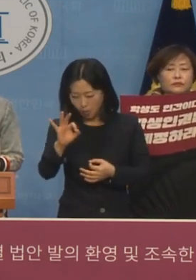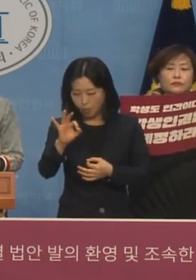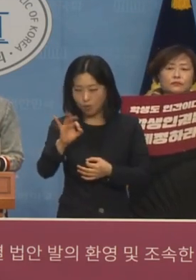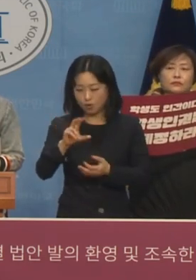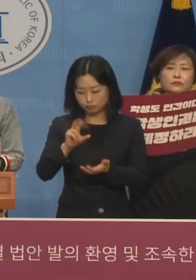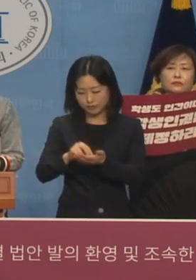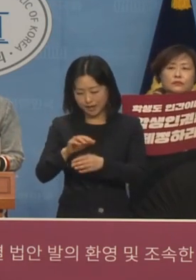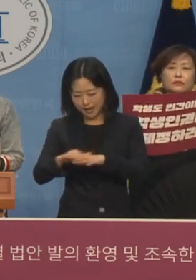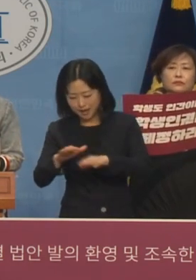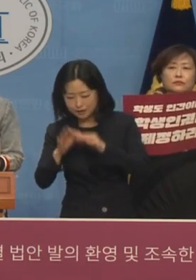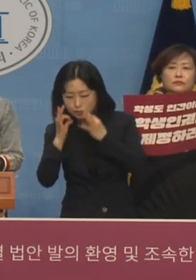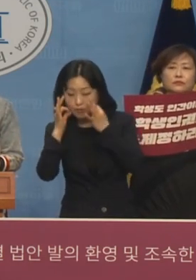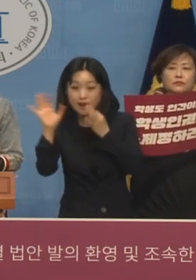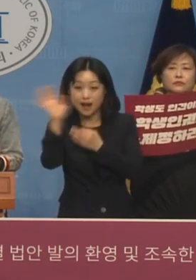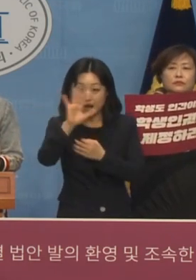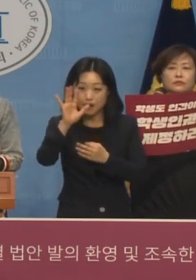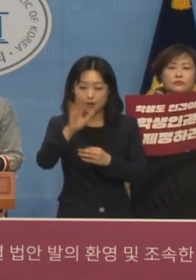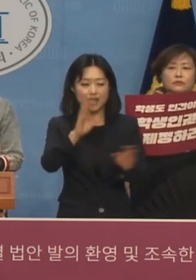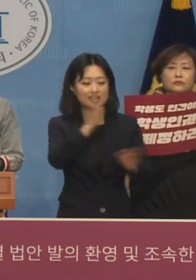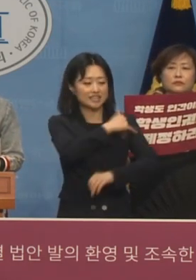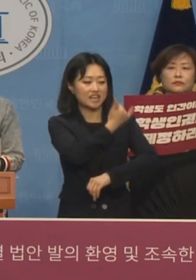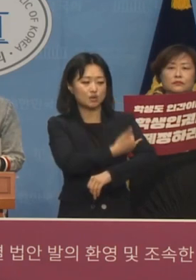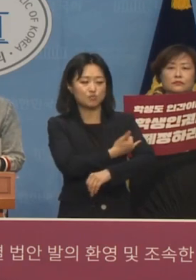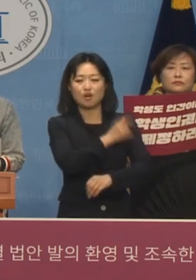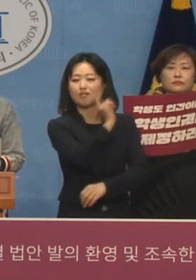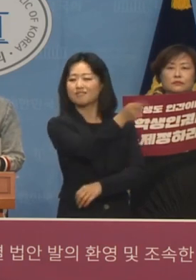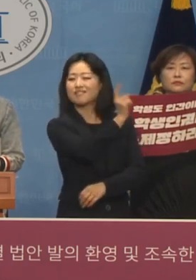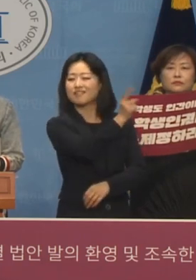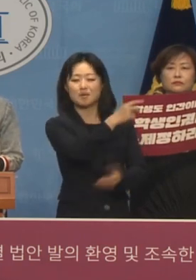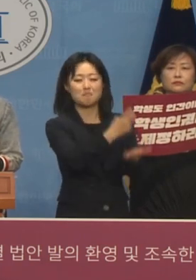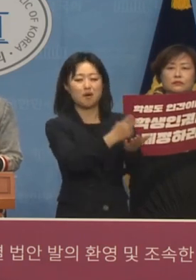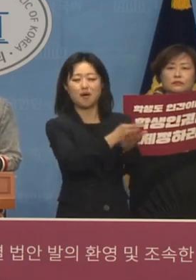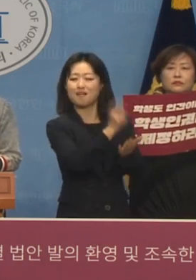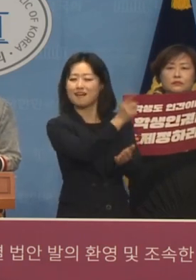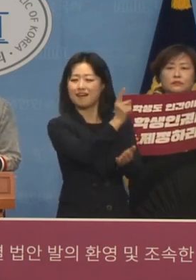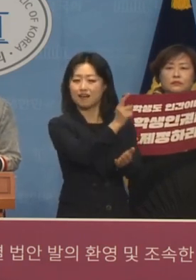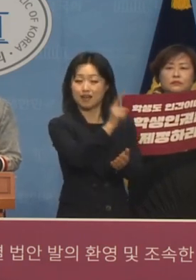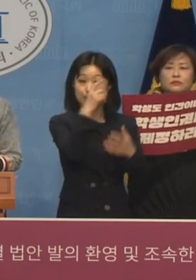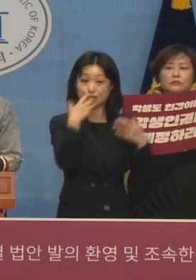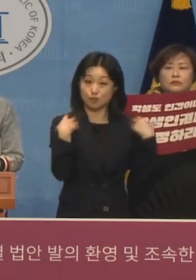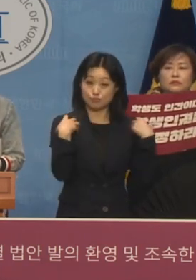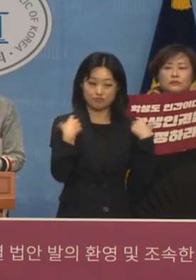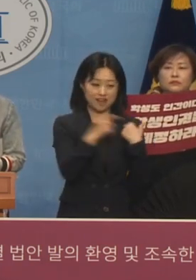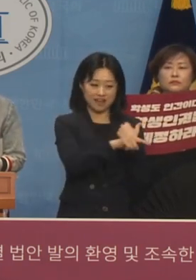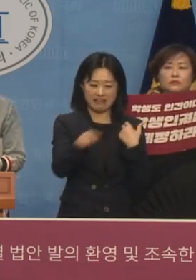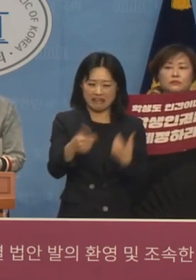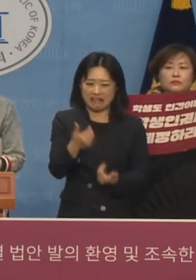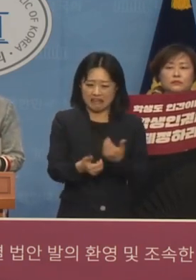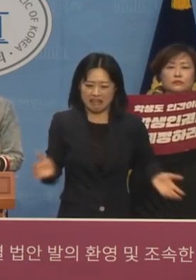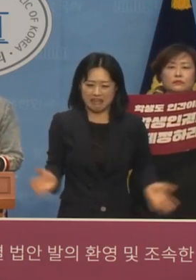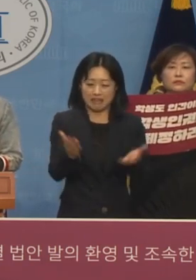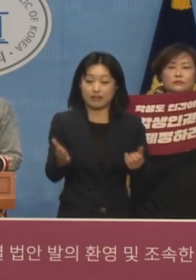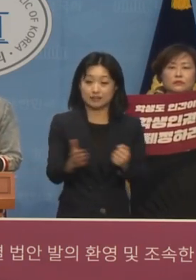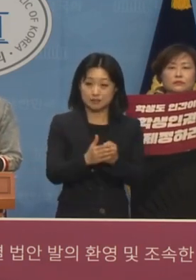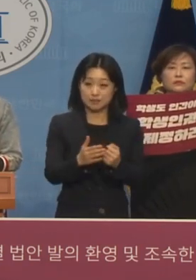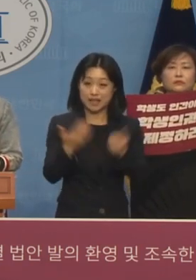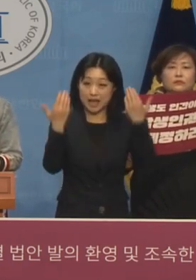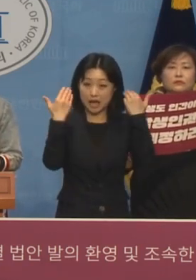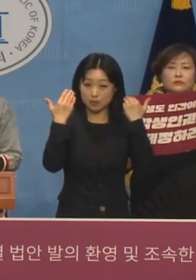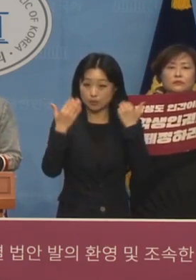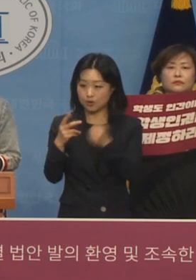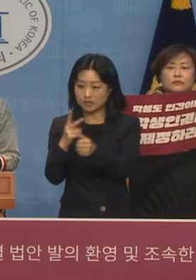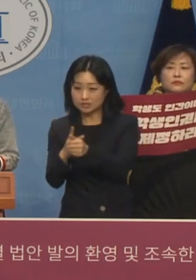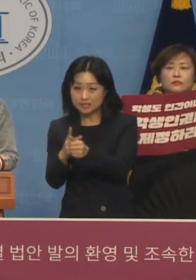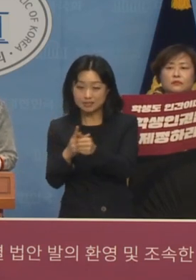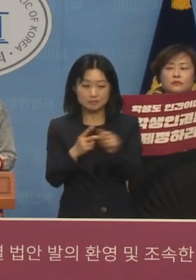해법 대신 학생인권 조례를 탓하며 학생과 교사와 학부모를 갈라치게 하는 정부의 대책 때문에 학교는 교사, 학생, 학부모가 서로를